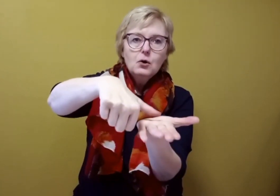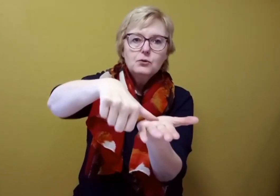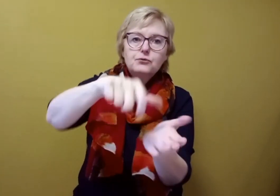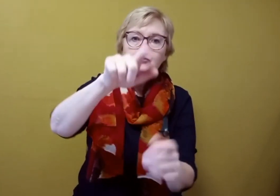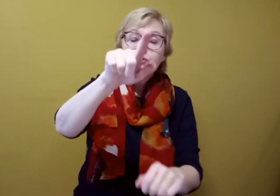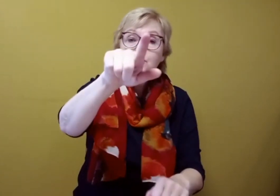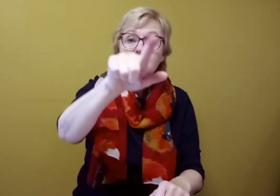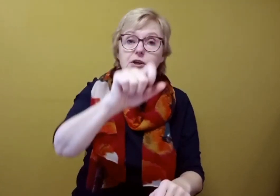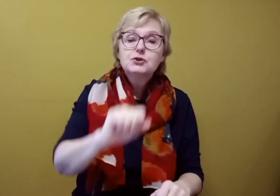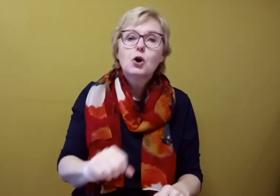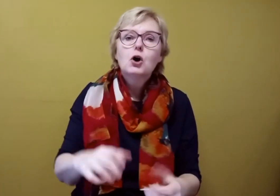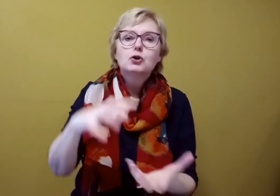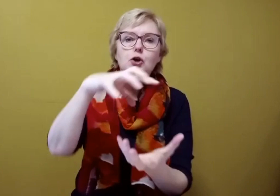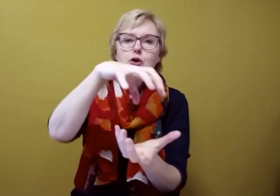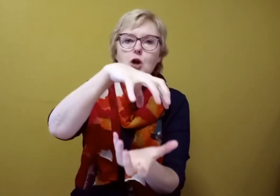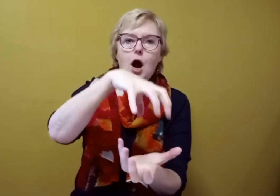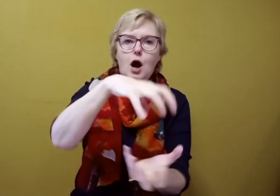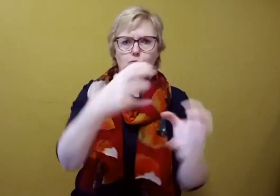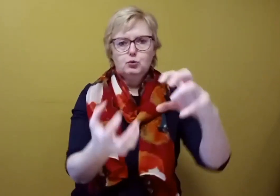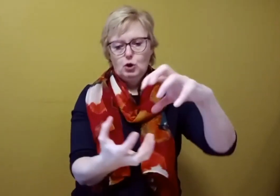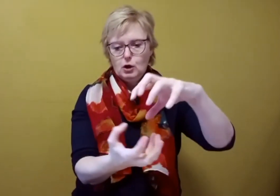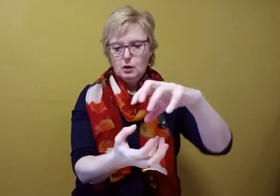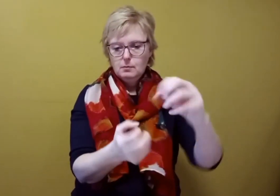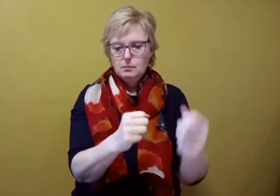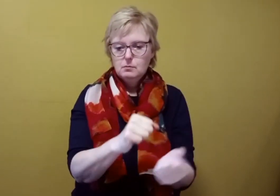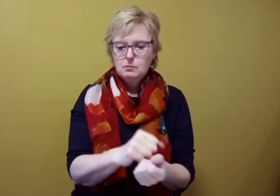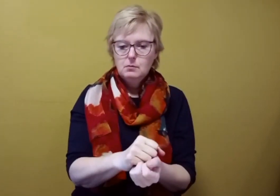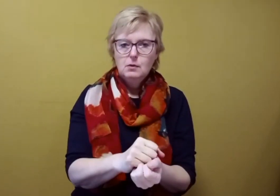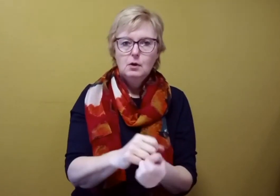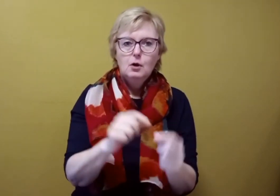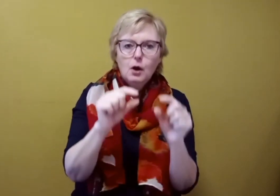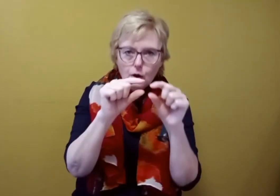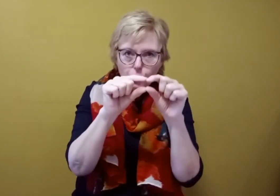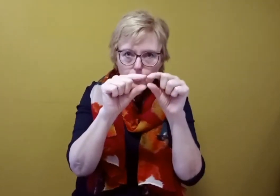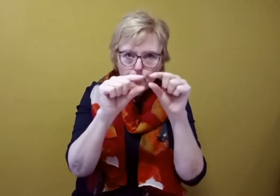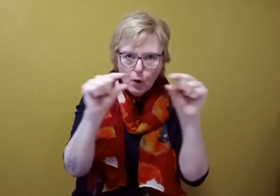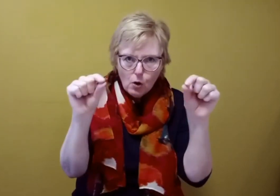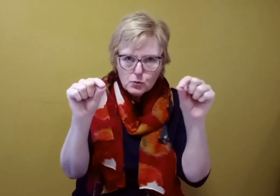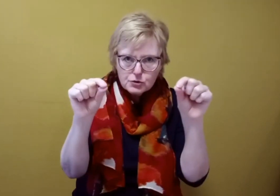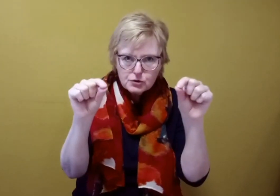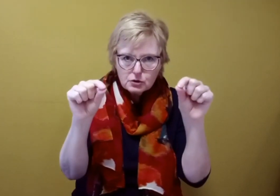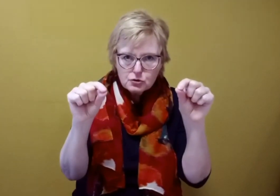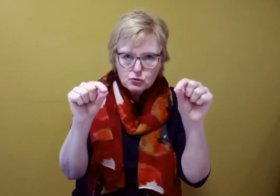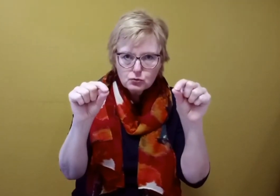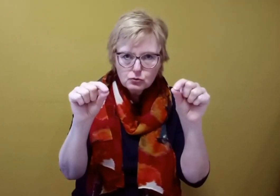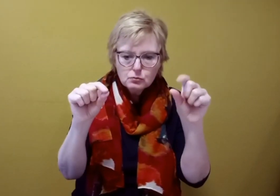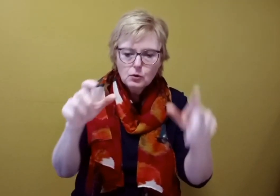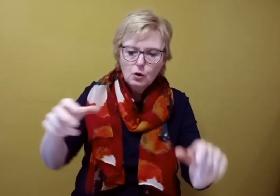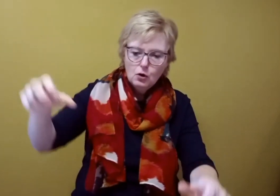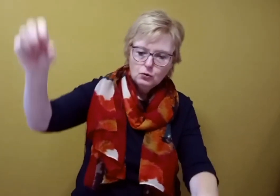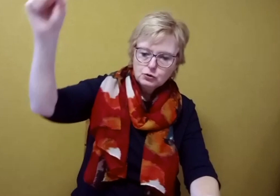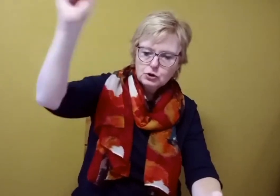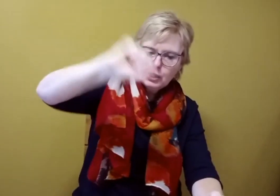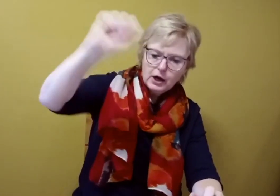kauf dir doch einen Hamburger. Noch Pommes dazu und